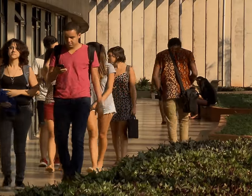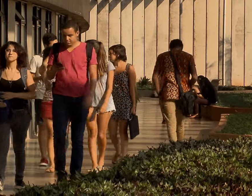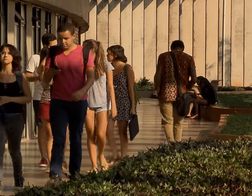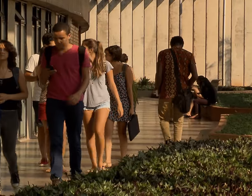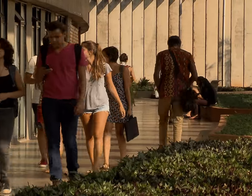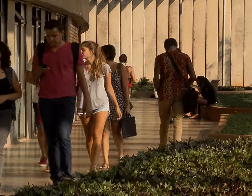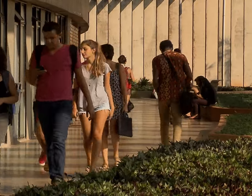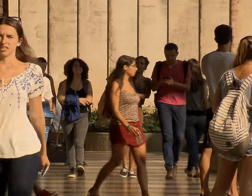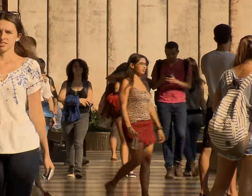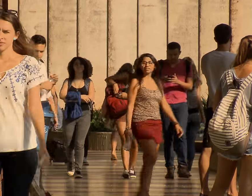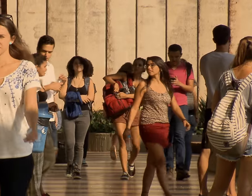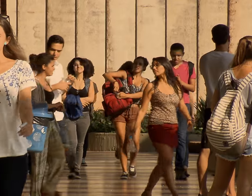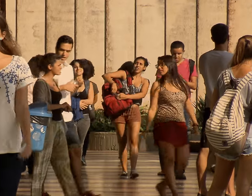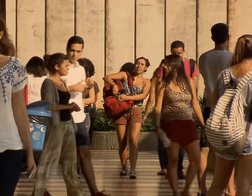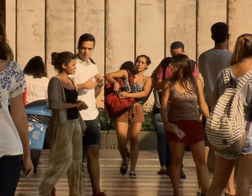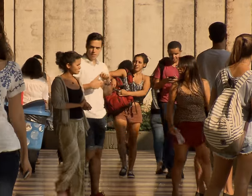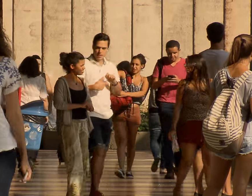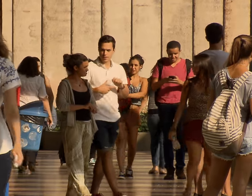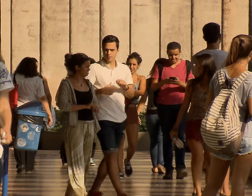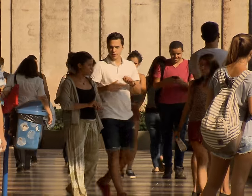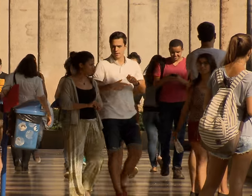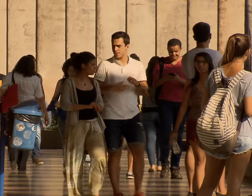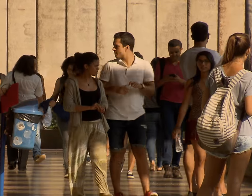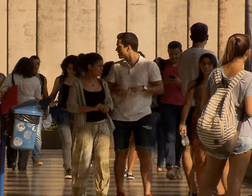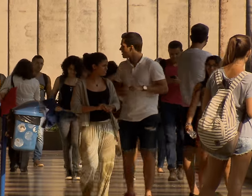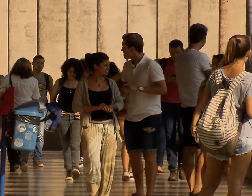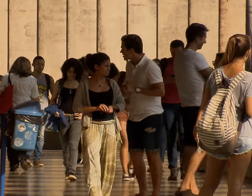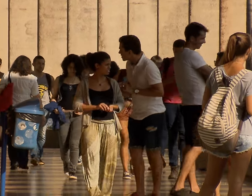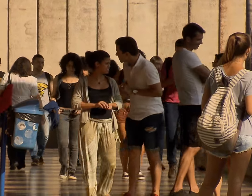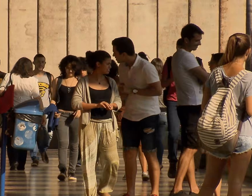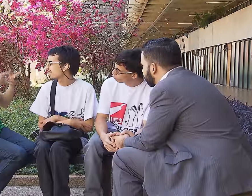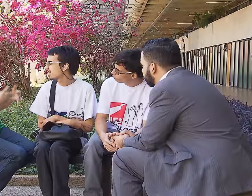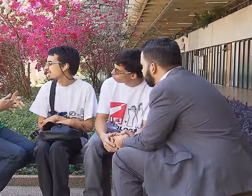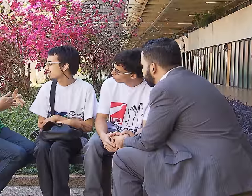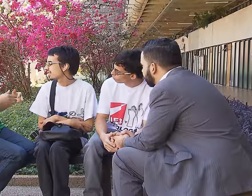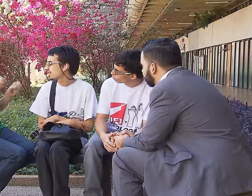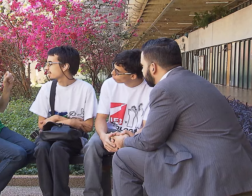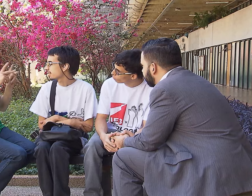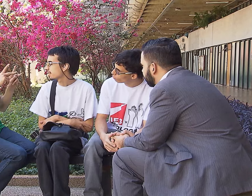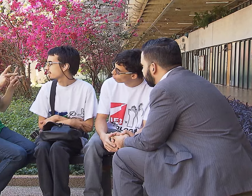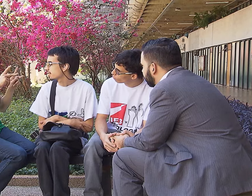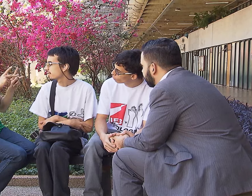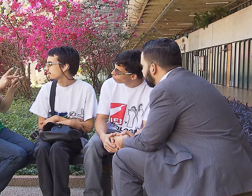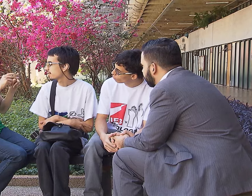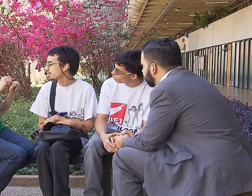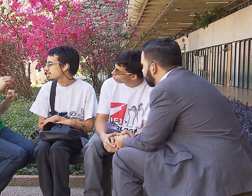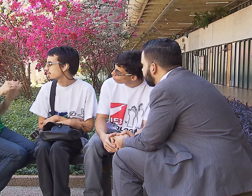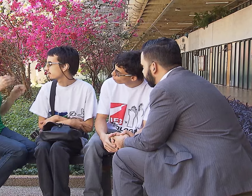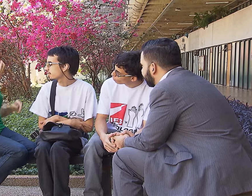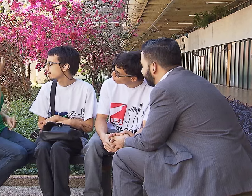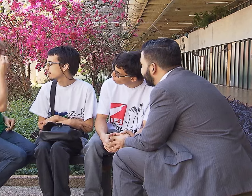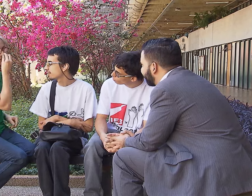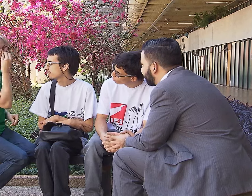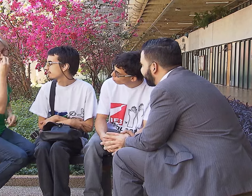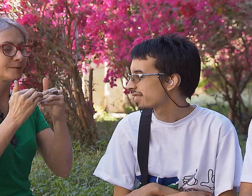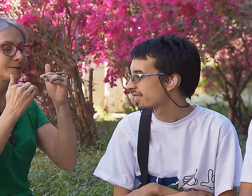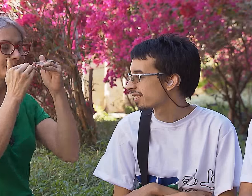a Licenciatura em Língua Brasileira de Sinais. O vestibular contou com mais de 200 inscritos, 9